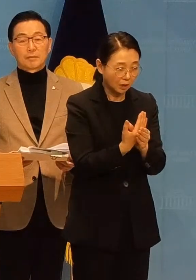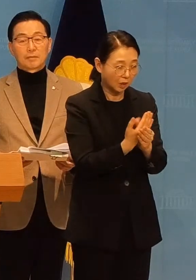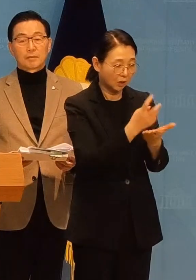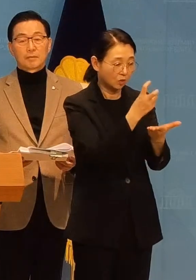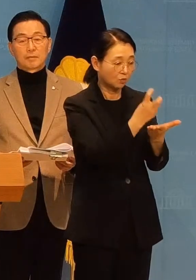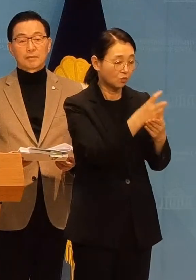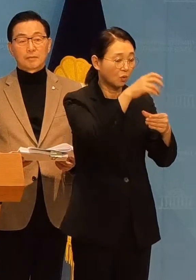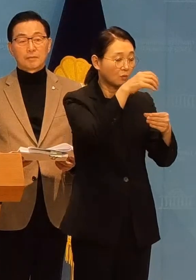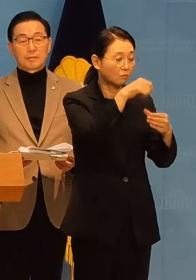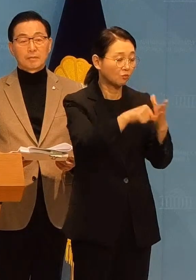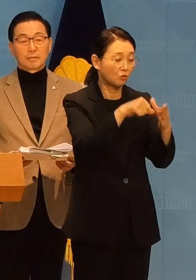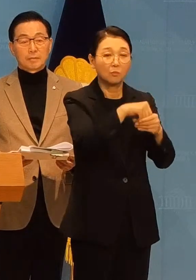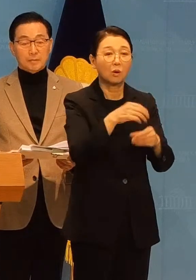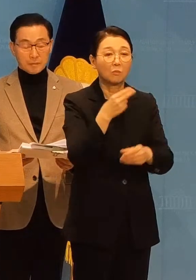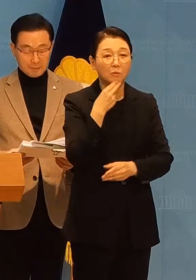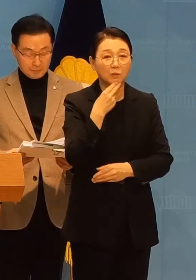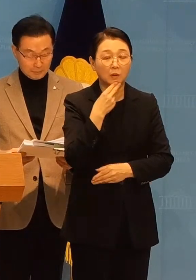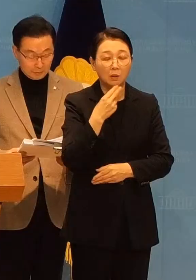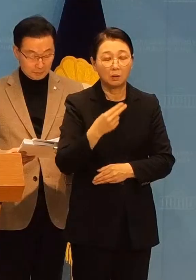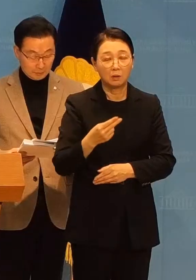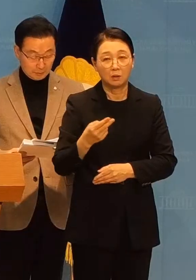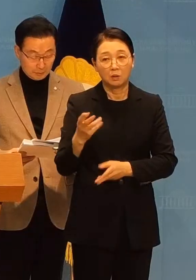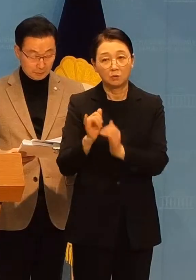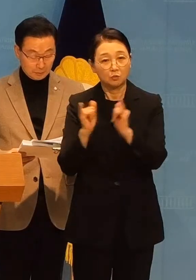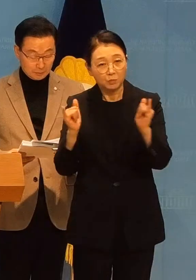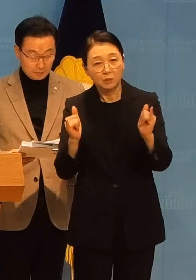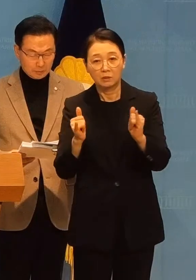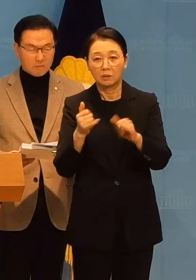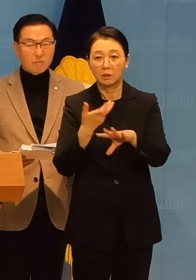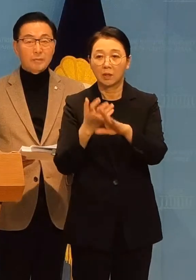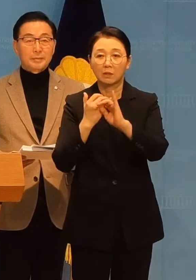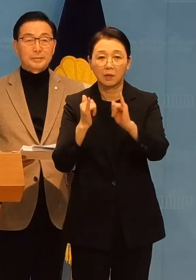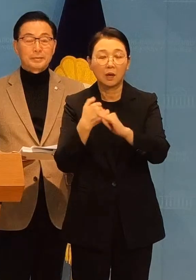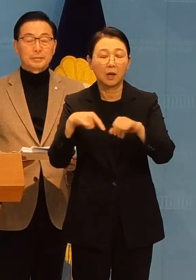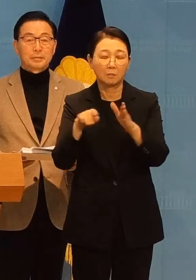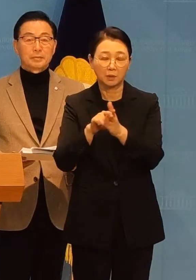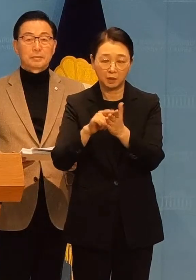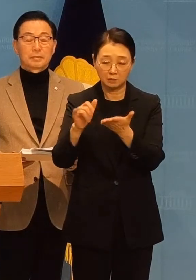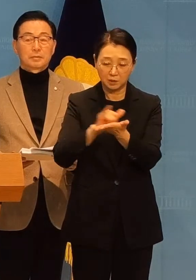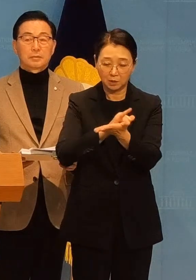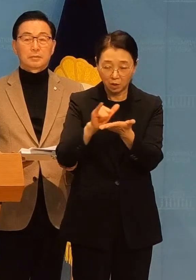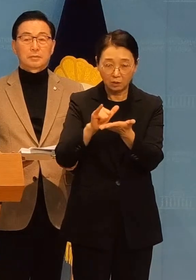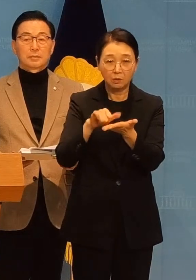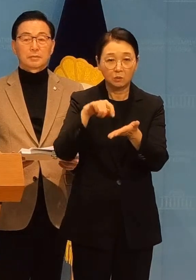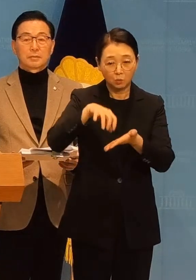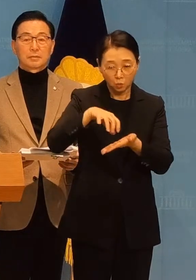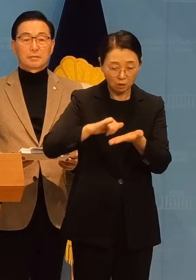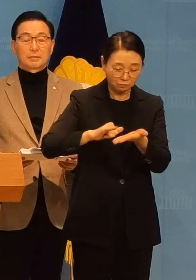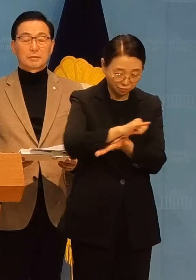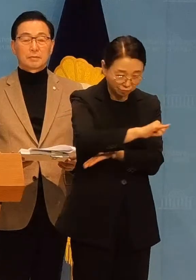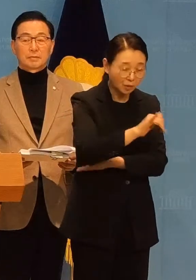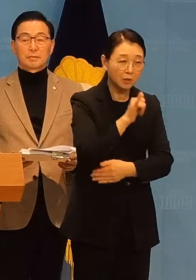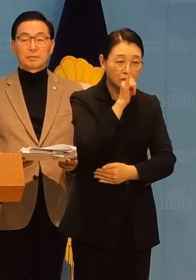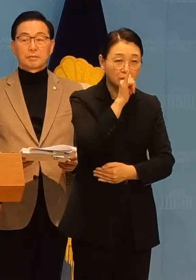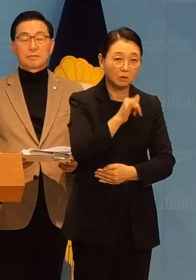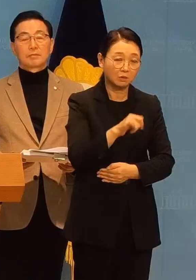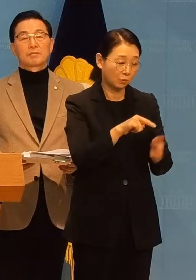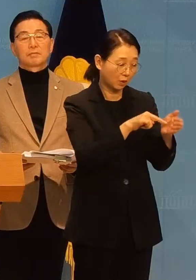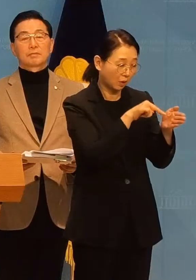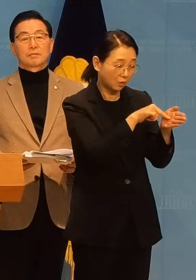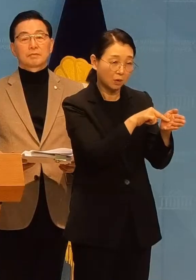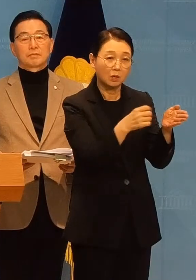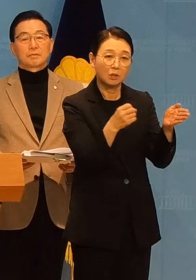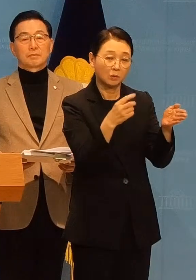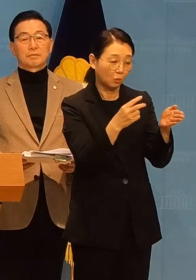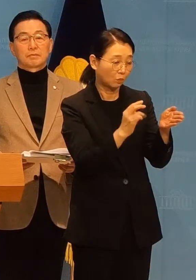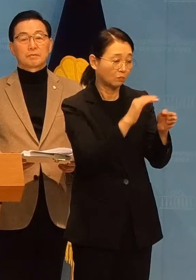않습니다. 수천만 우리 국민은 물론 외국인들까지 함께 이용하는 공항의 활주로라면 그 위에 설치된 로컬라이저와